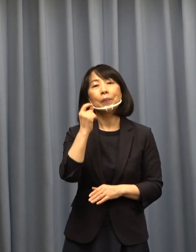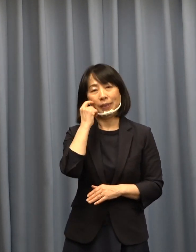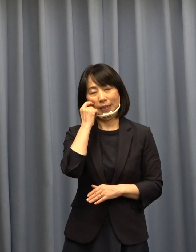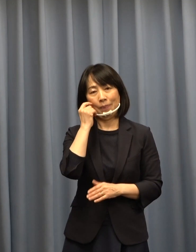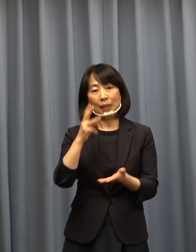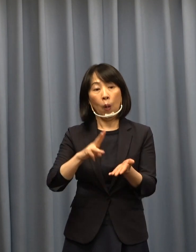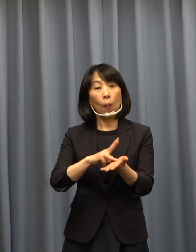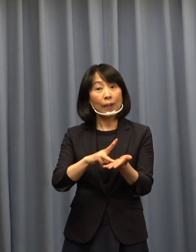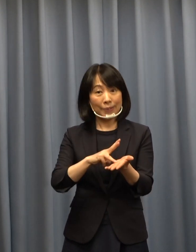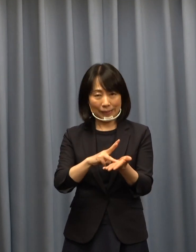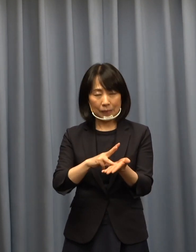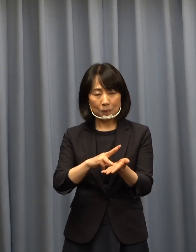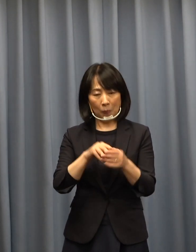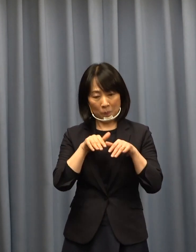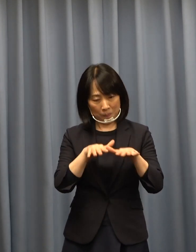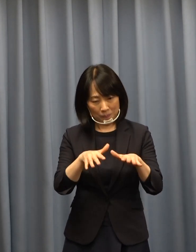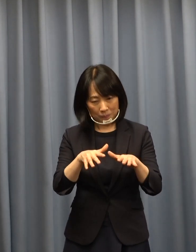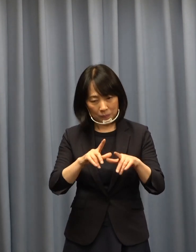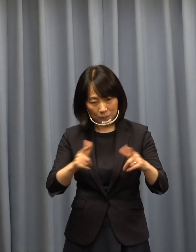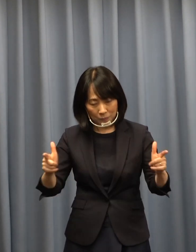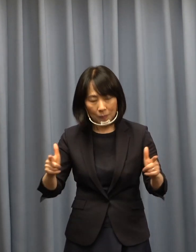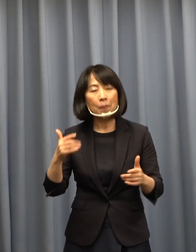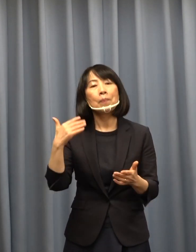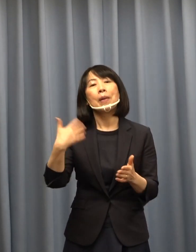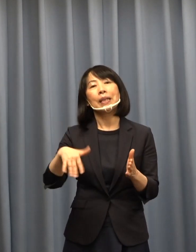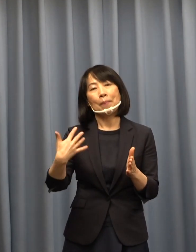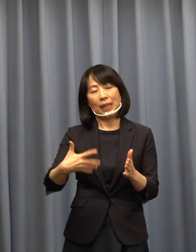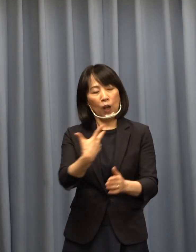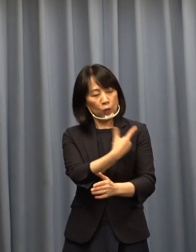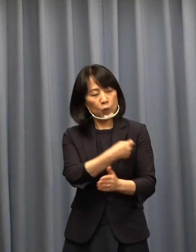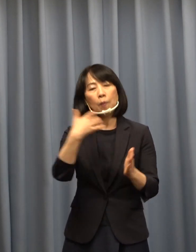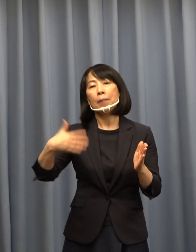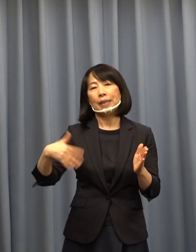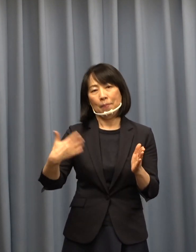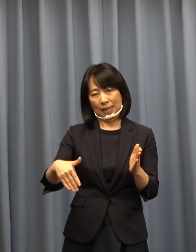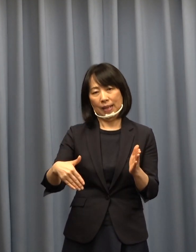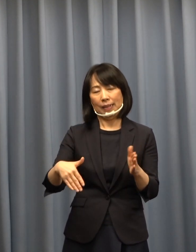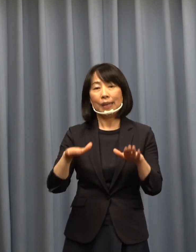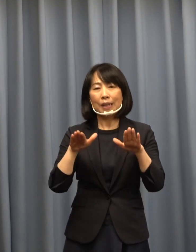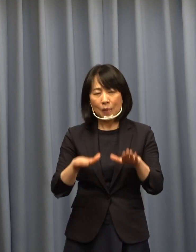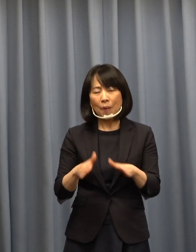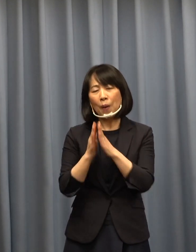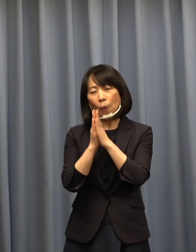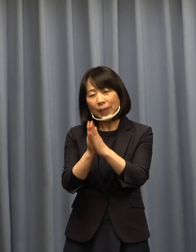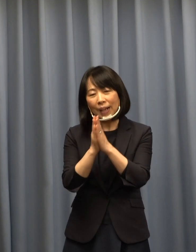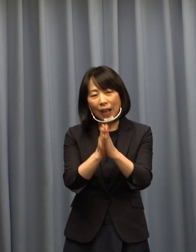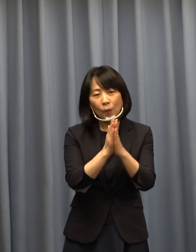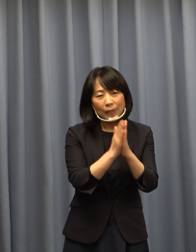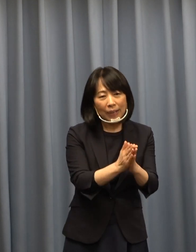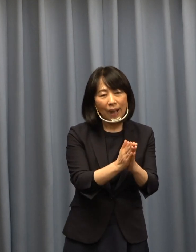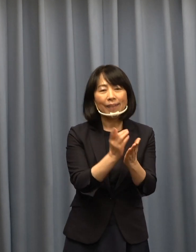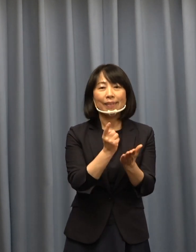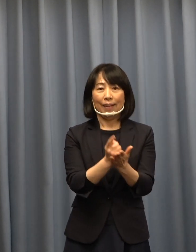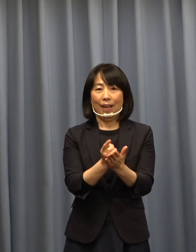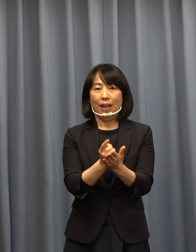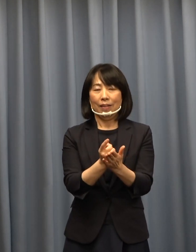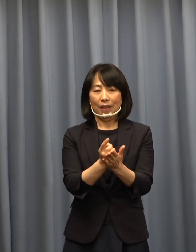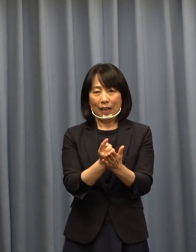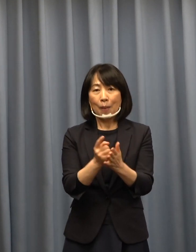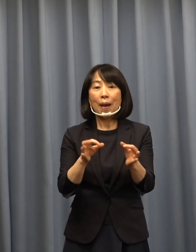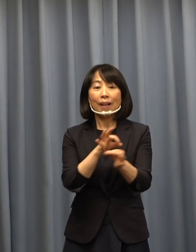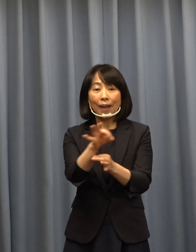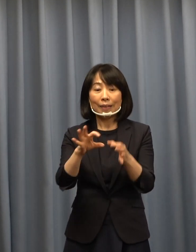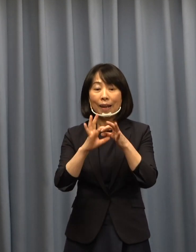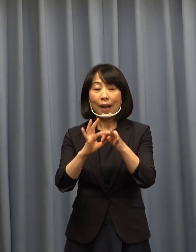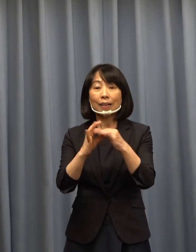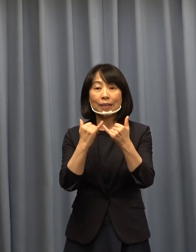範囲で、浸透しているわけでもない中で、お願いベースというんでしょうか、それをやらなきゃならない中で経済界のご意見もしっかりとお